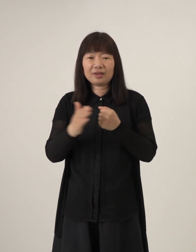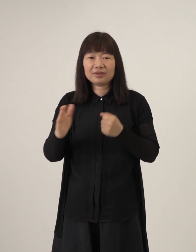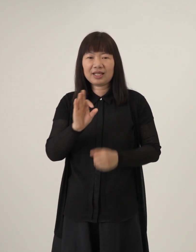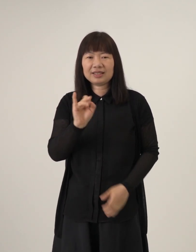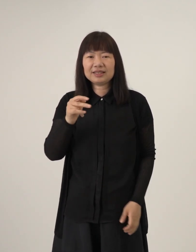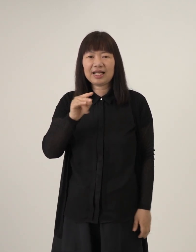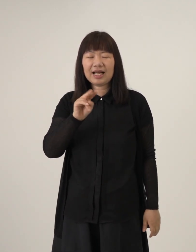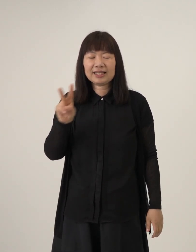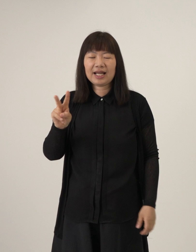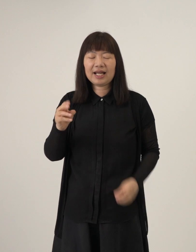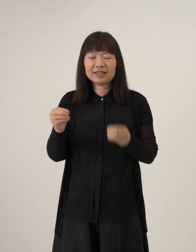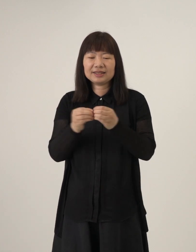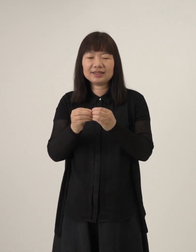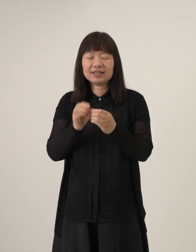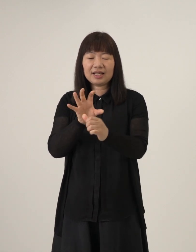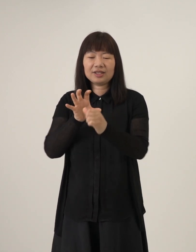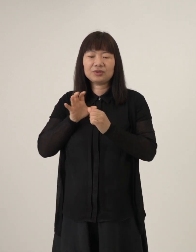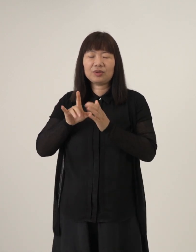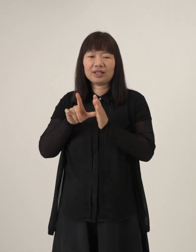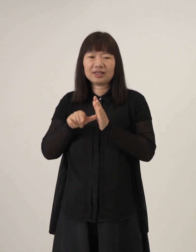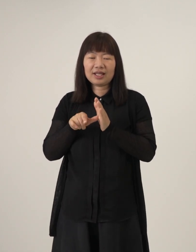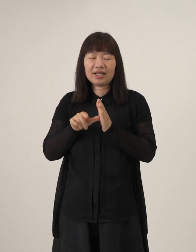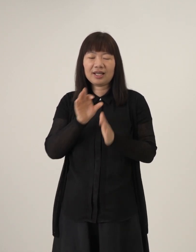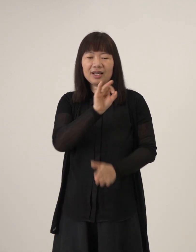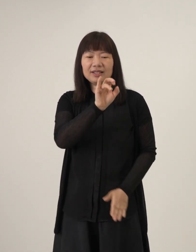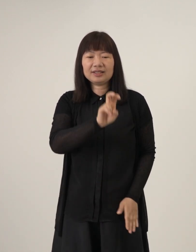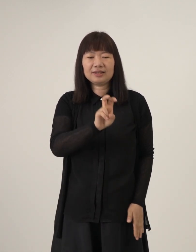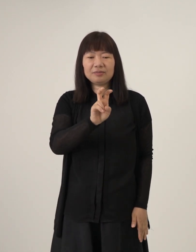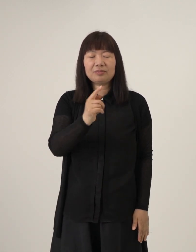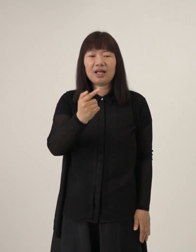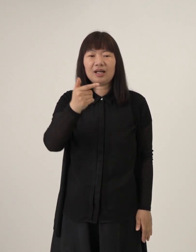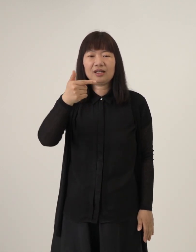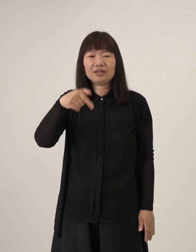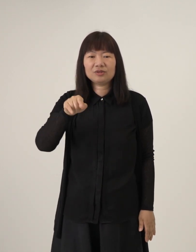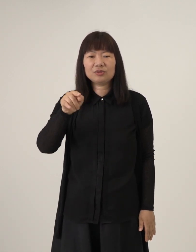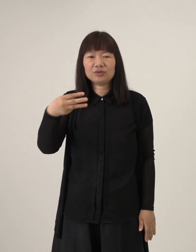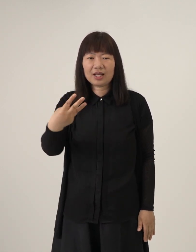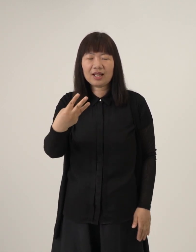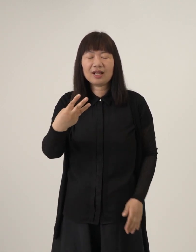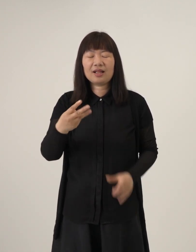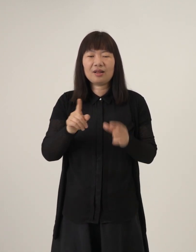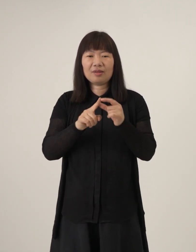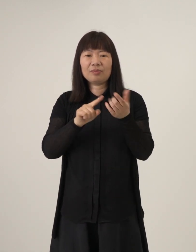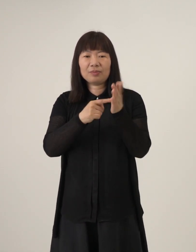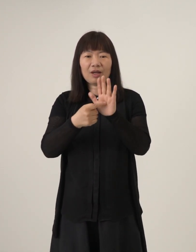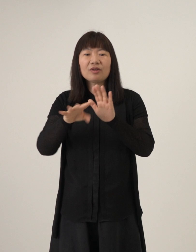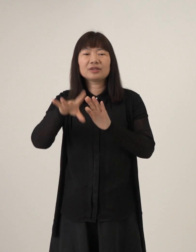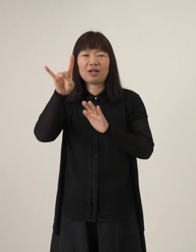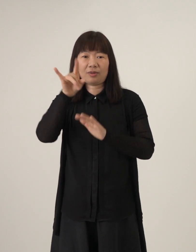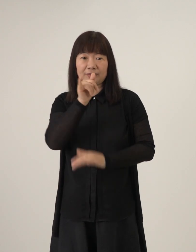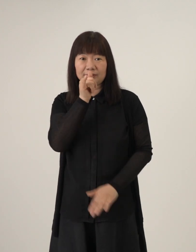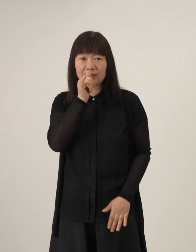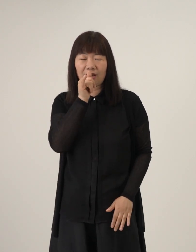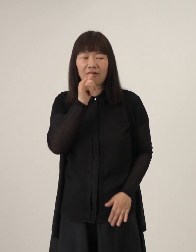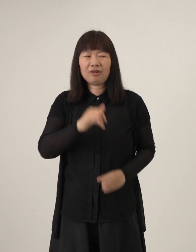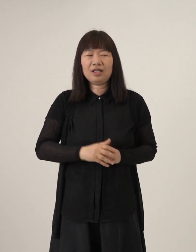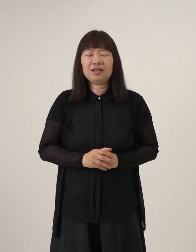글을 인용하는데 여기에 임마누엘이라는 표현이 처음 등장을 합니다. 임마누엘.